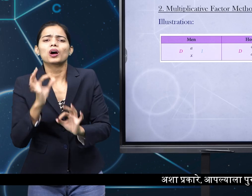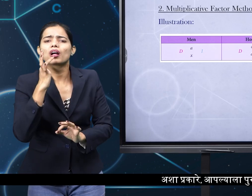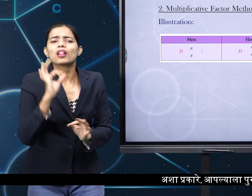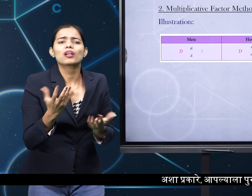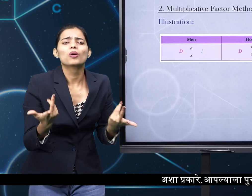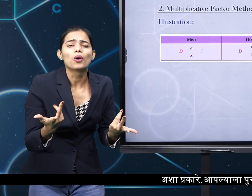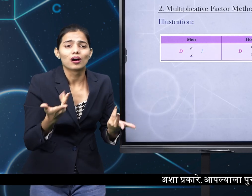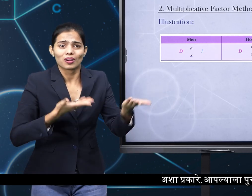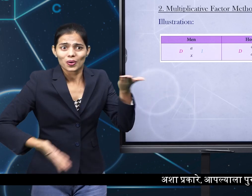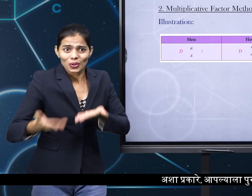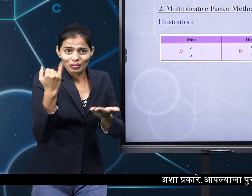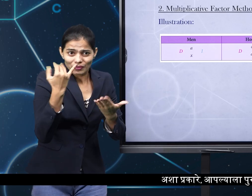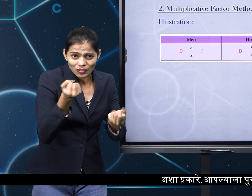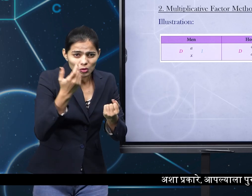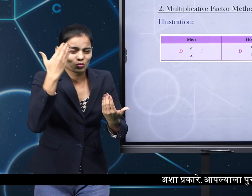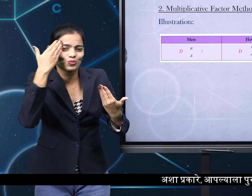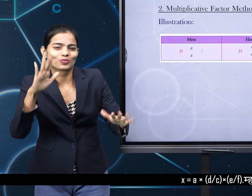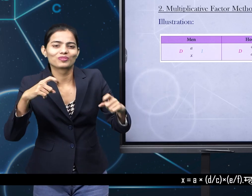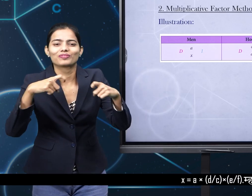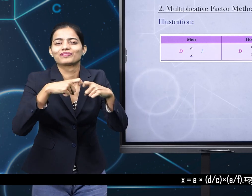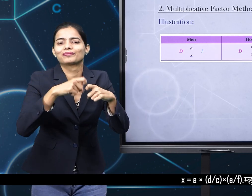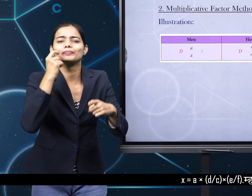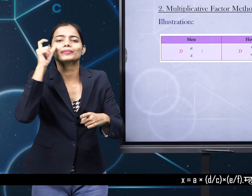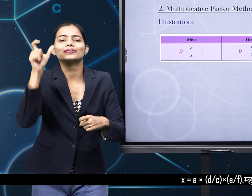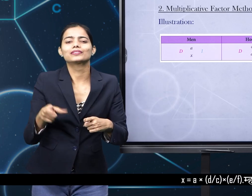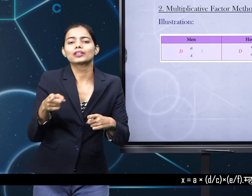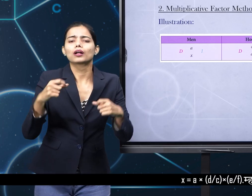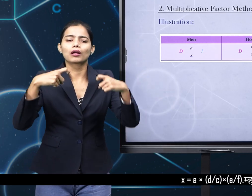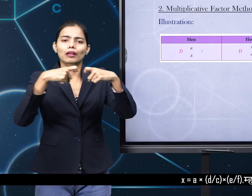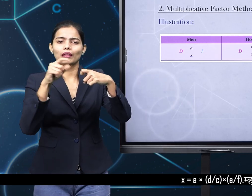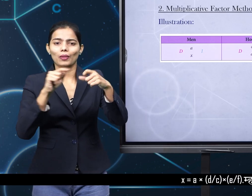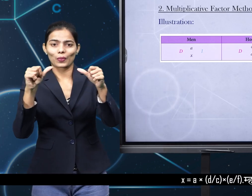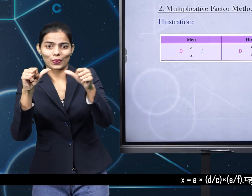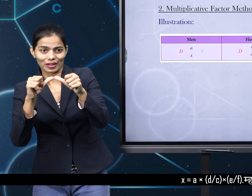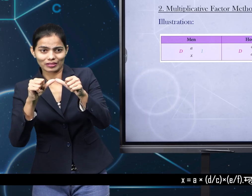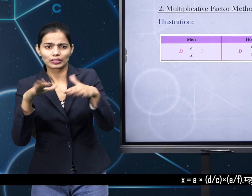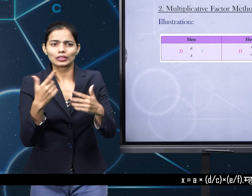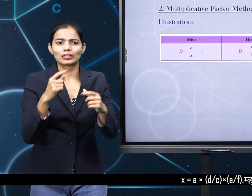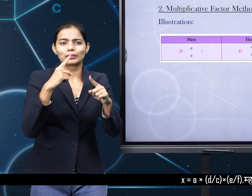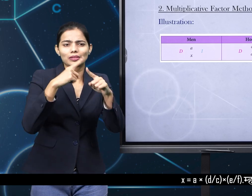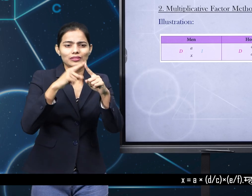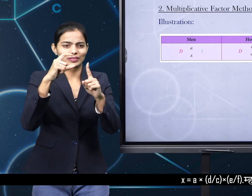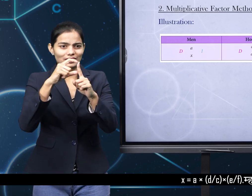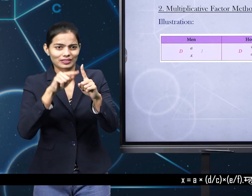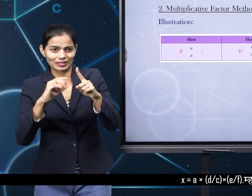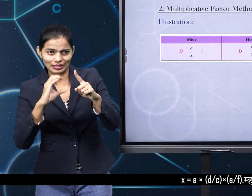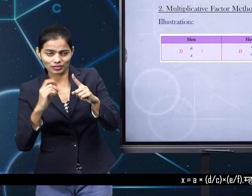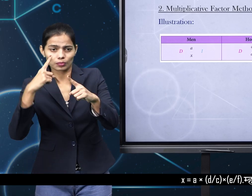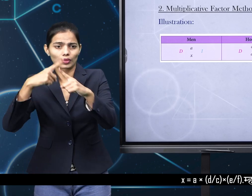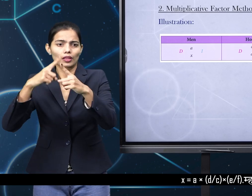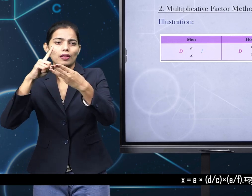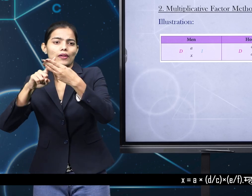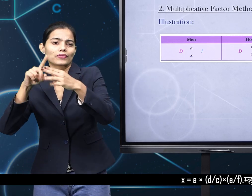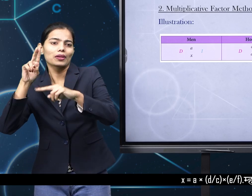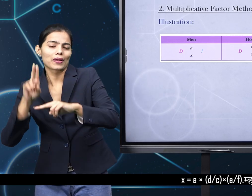अशा प्रकारे आपल्याला पुरुषांमध्ये अज्ञात x बरोबर a गुणिले d/c गुणिले